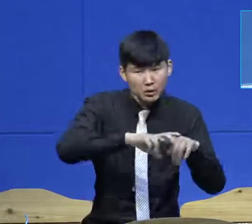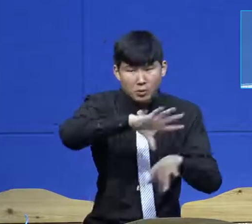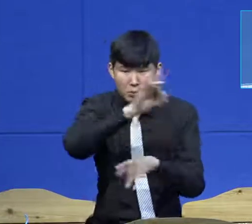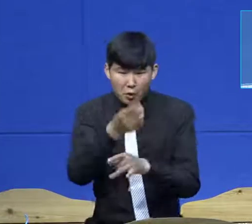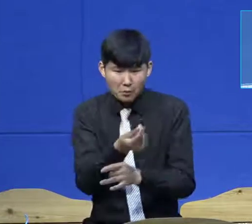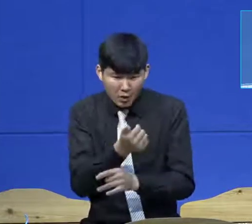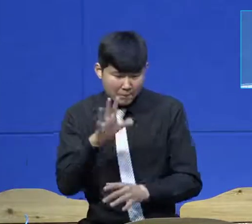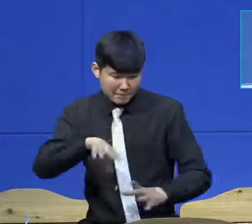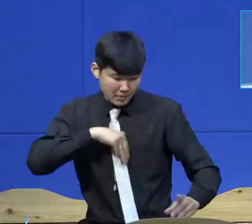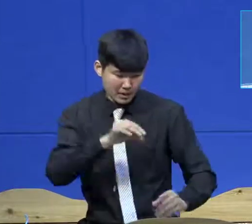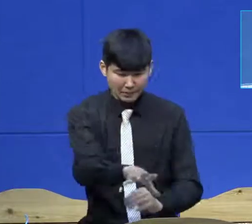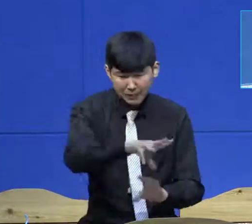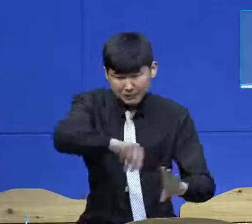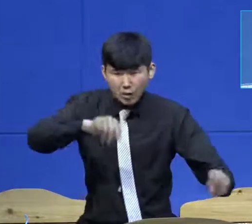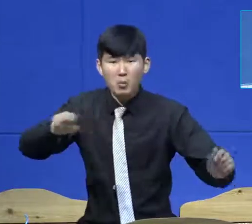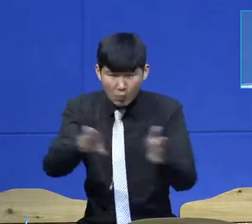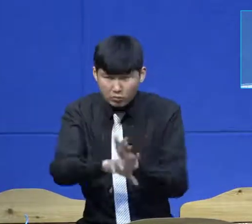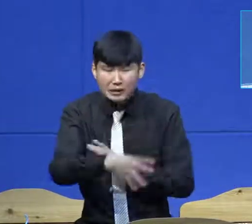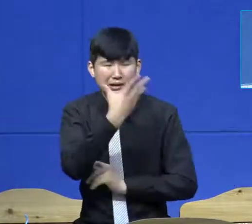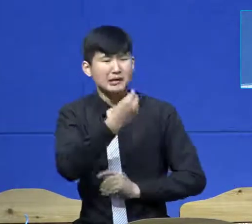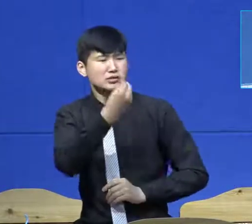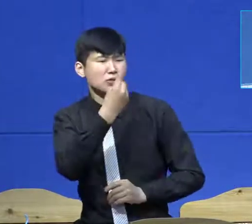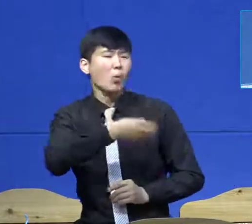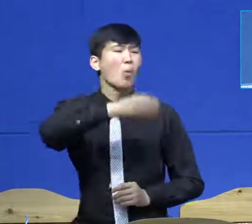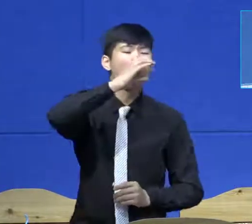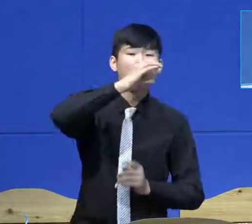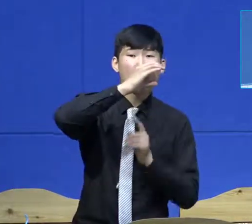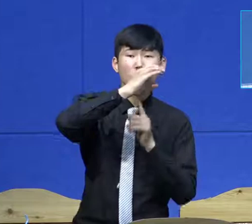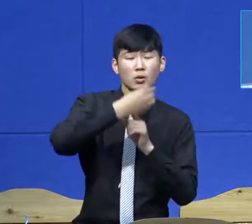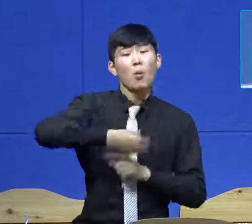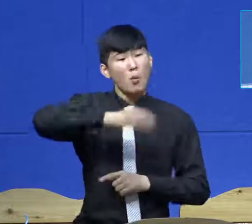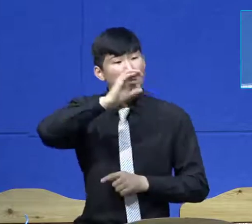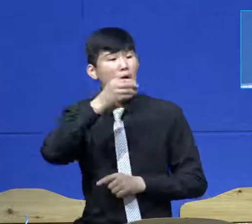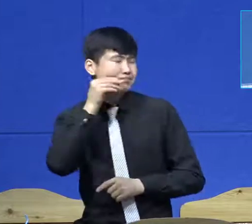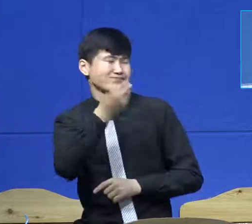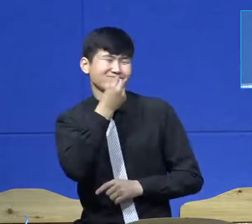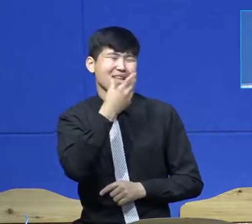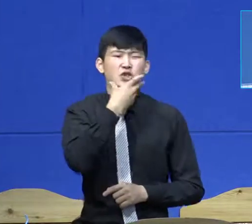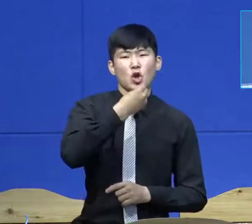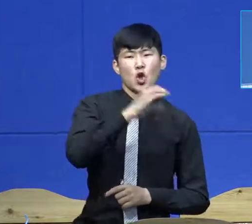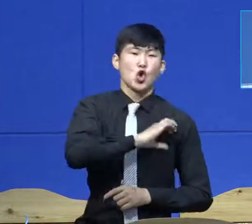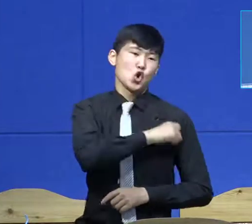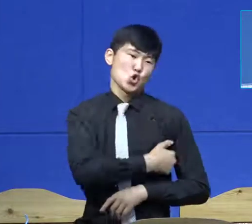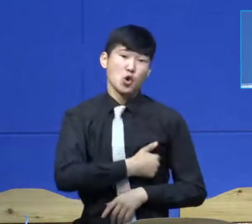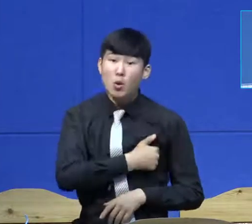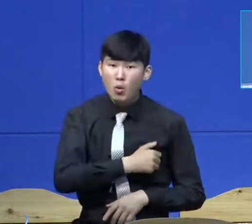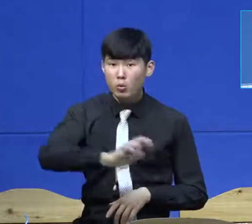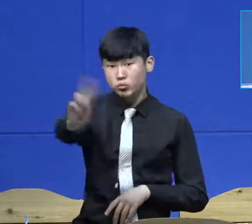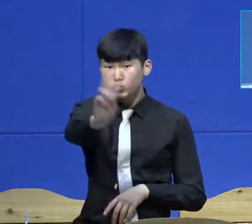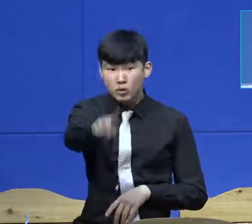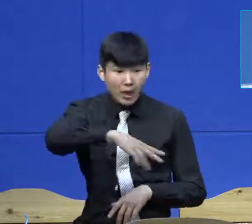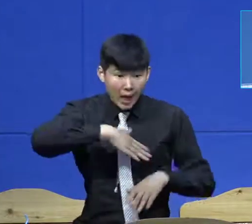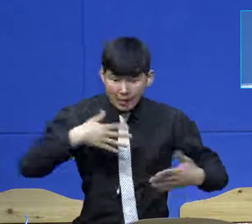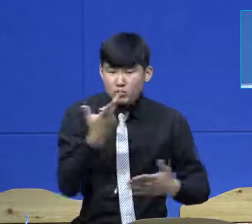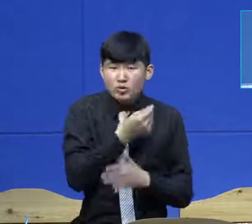бодит бит зүйлс. Сайхан идэж ууж амьдрах. Тэр хүмүүс сайхан идэж уугаа сайхан амьдрах үгүй. Тэр нь үнэхээр